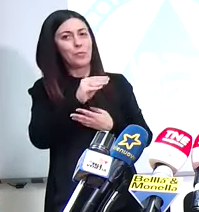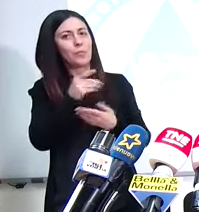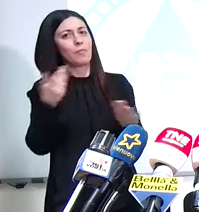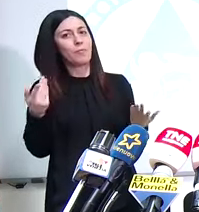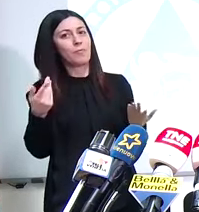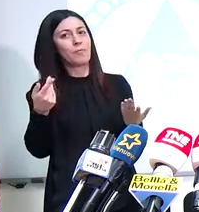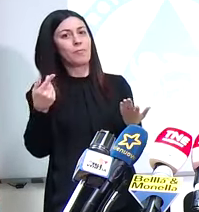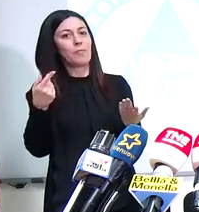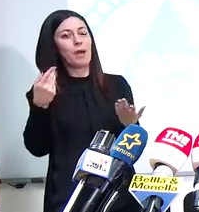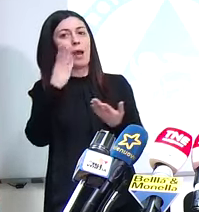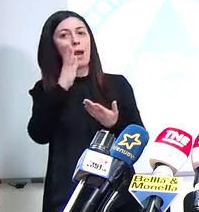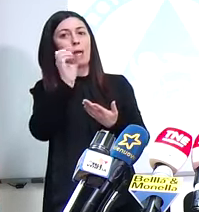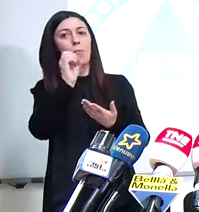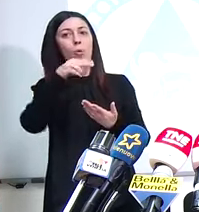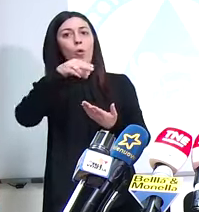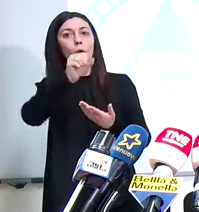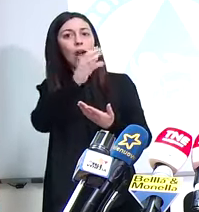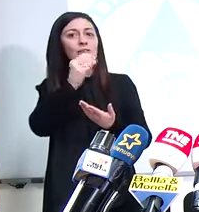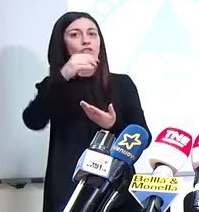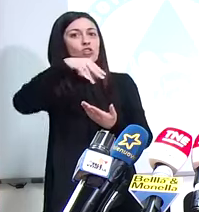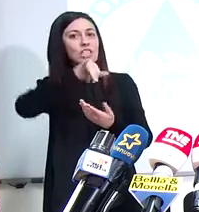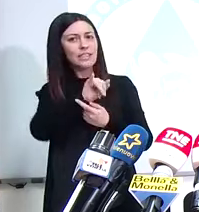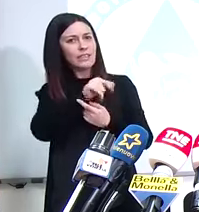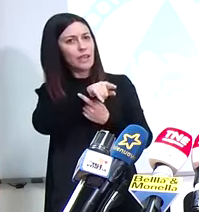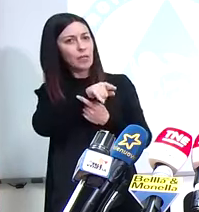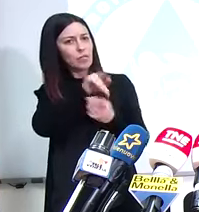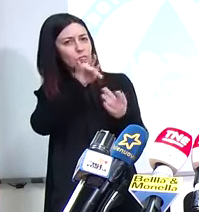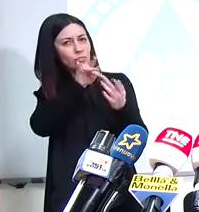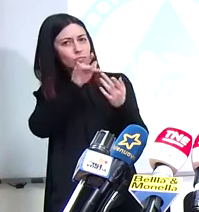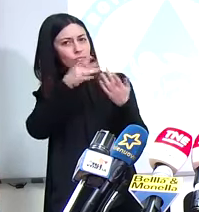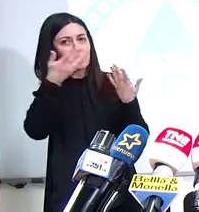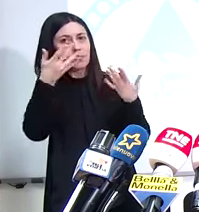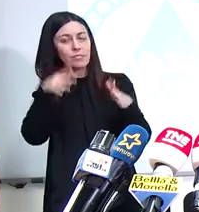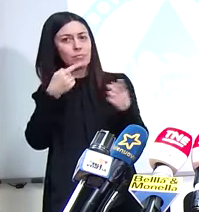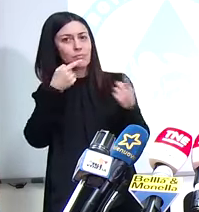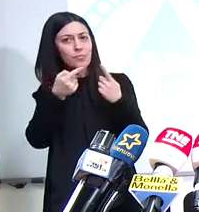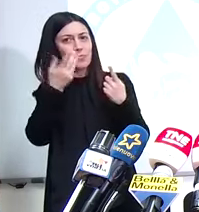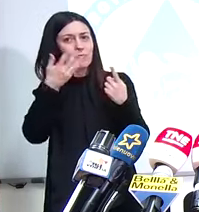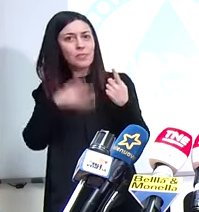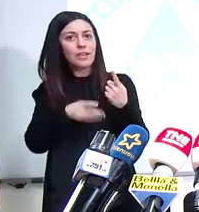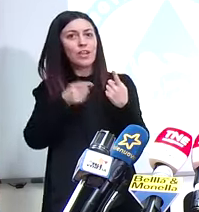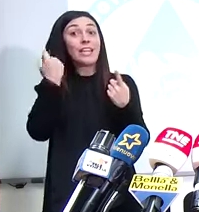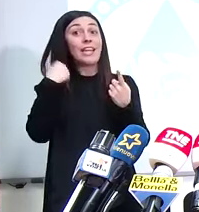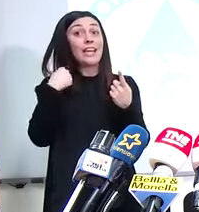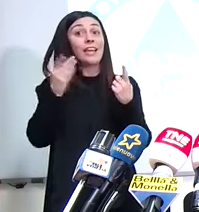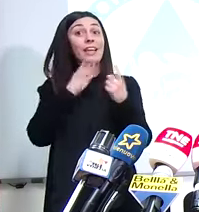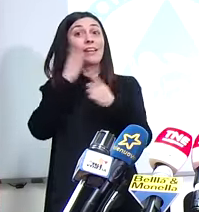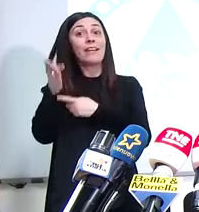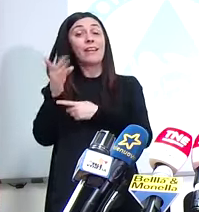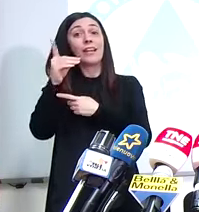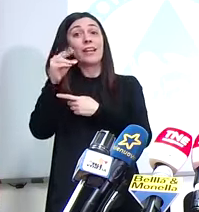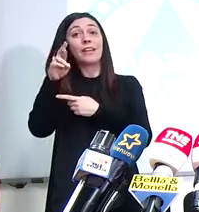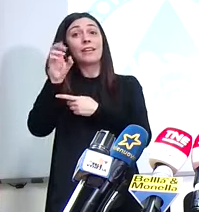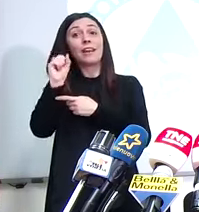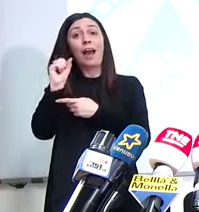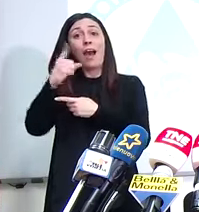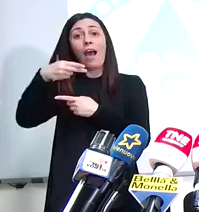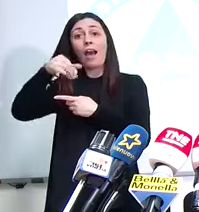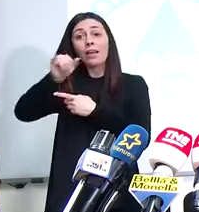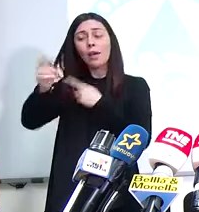bonaccini che la ieri è andato a colloquio con il professor draghi e avete capito